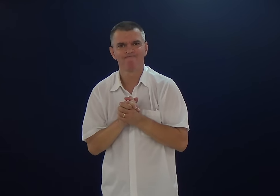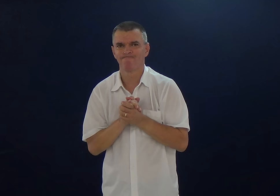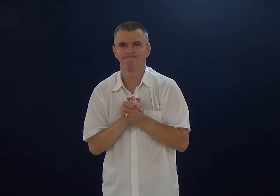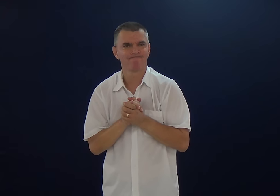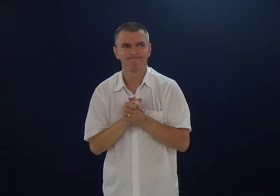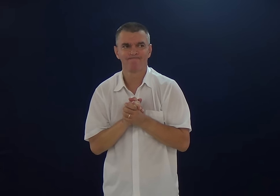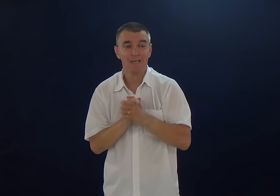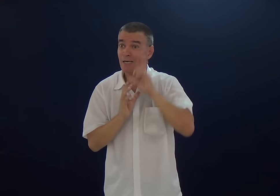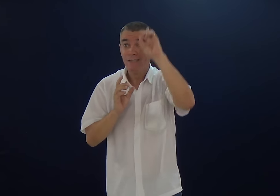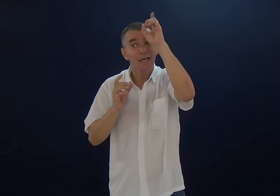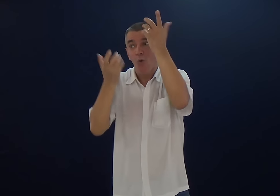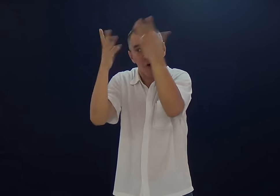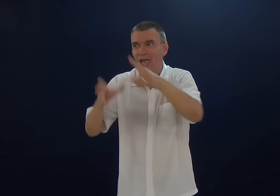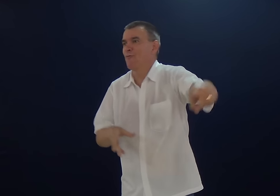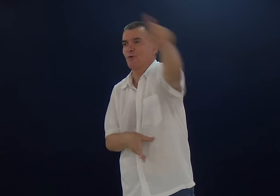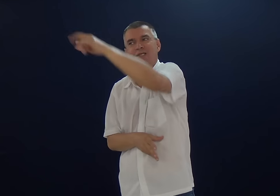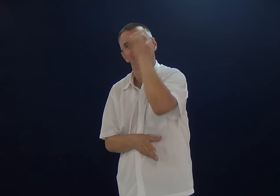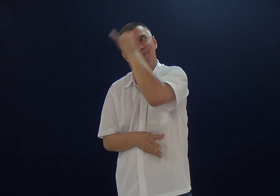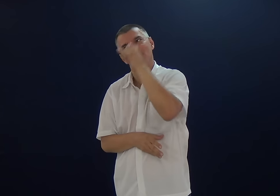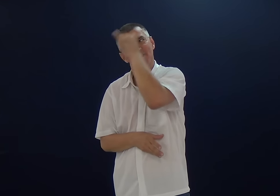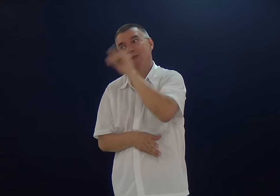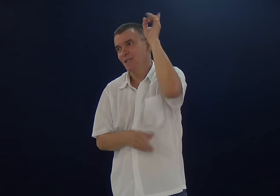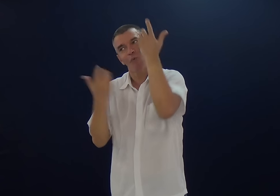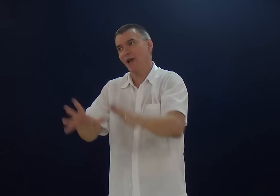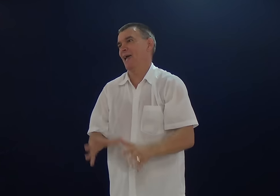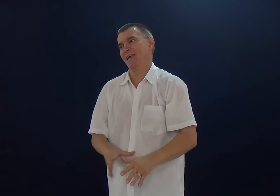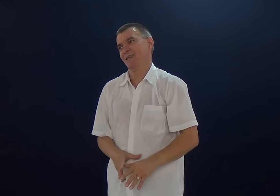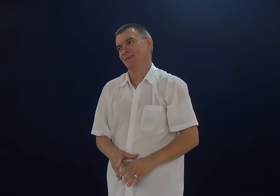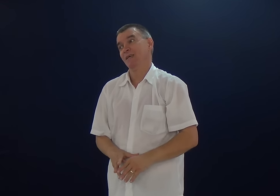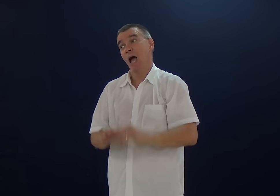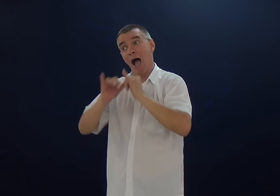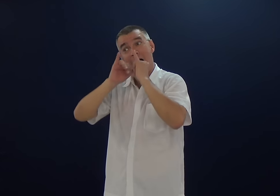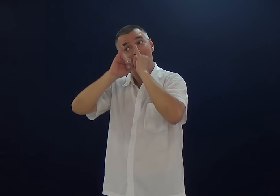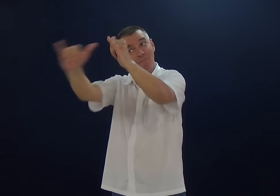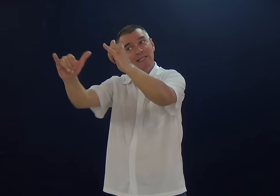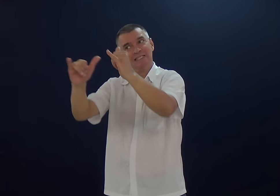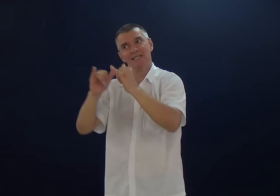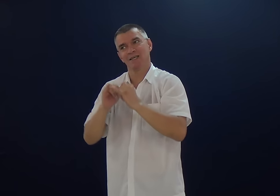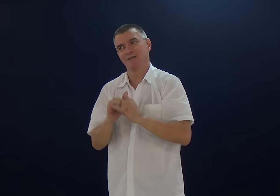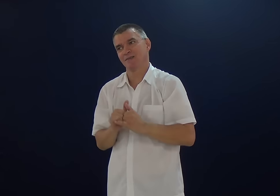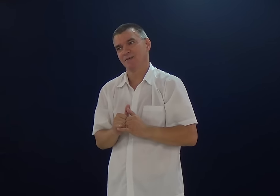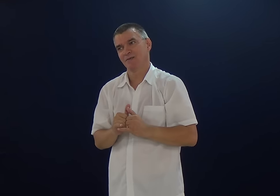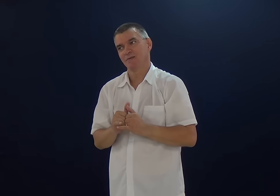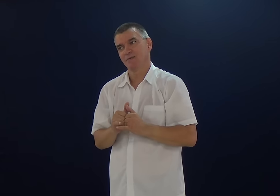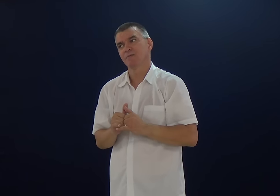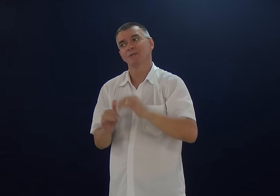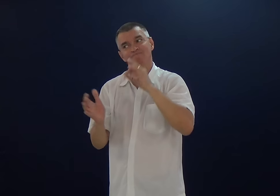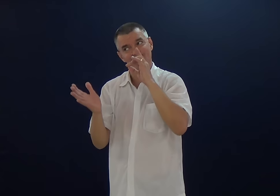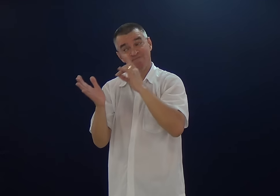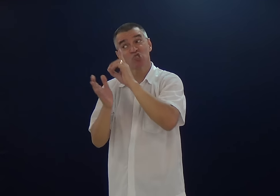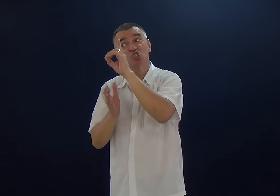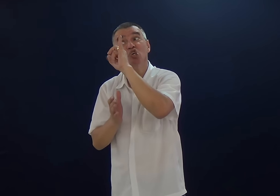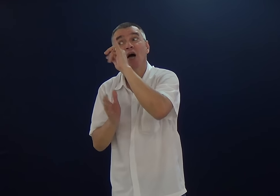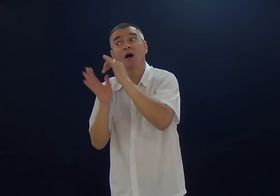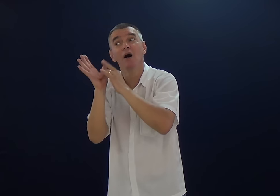adianta gente não dá não seja bobo Deus não quer que você tenha uma